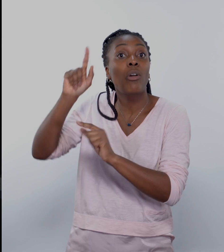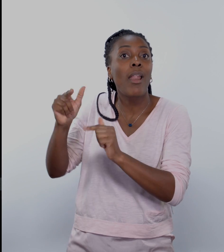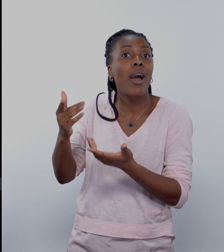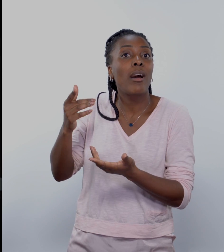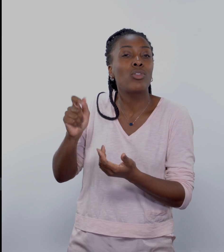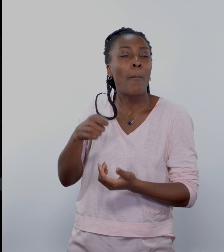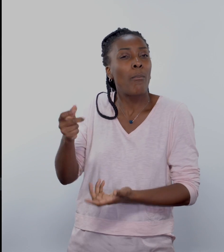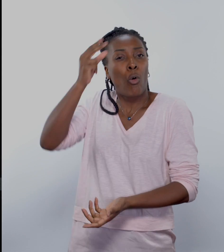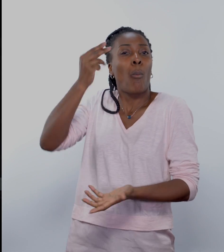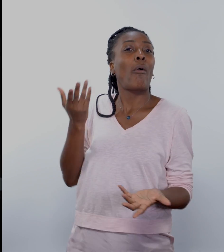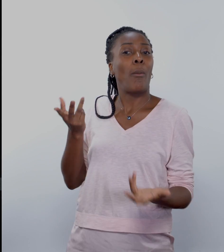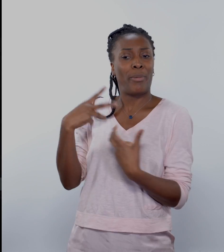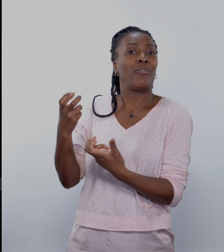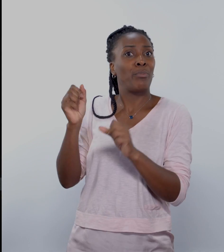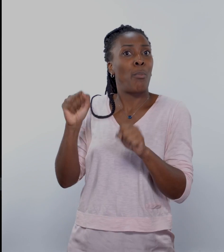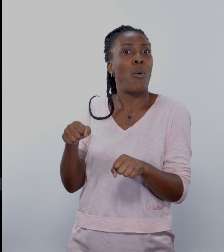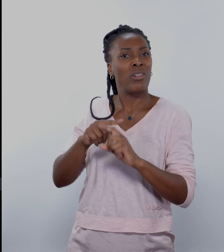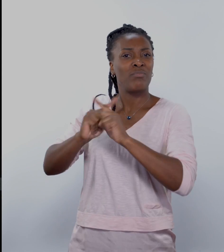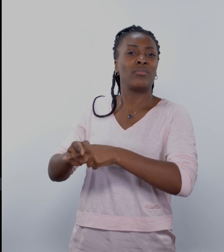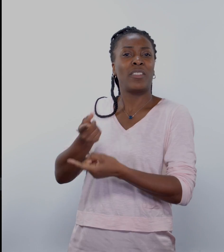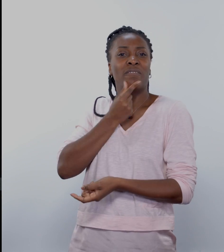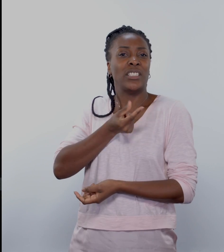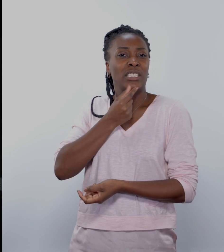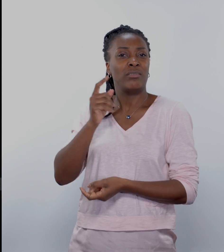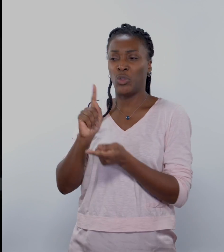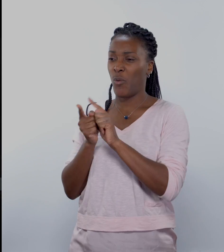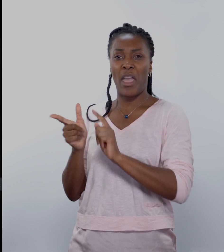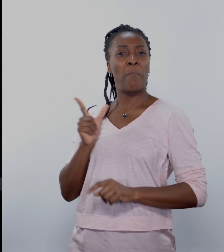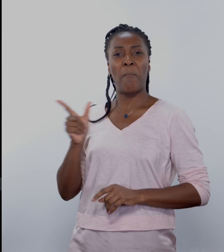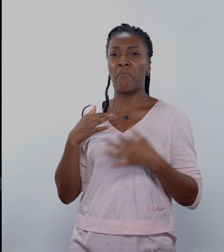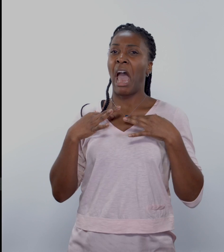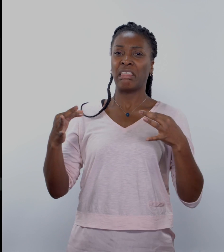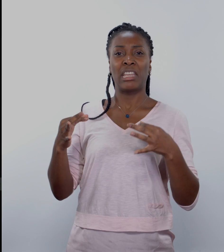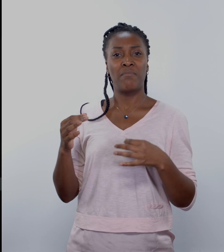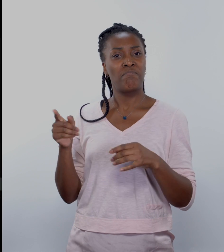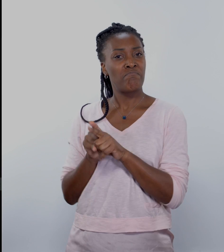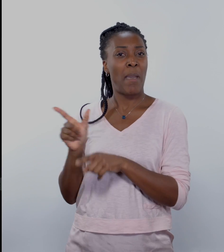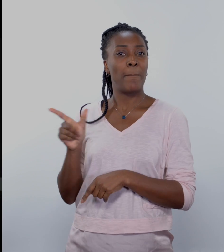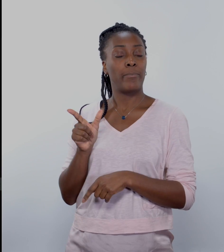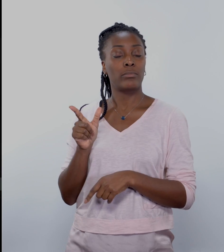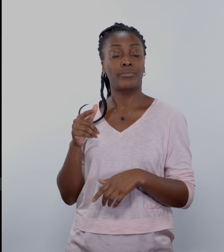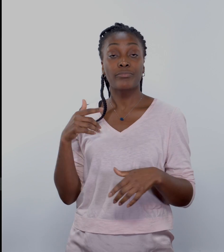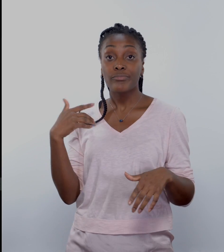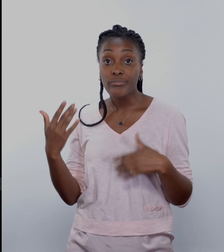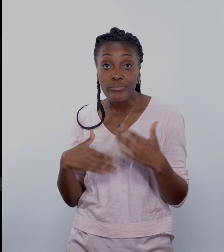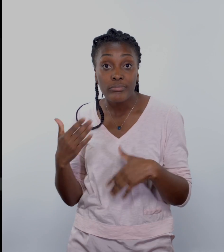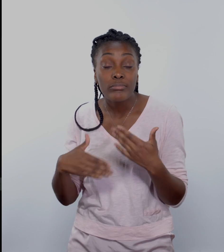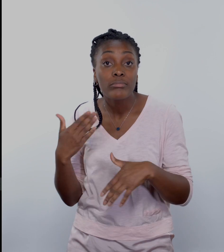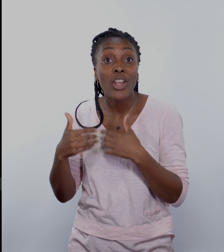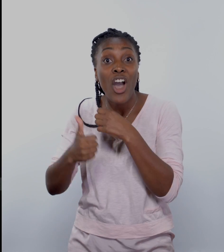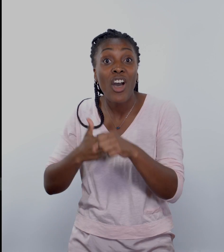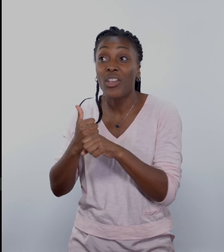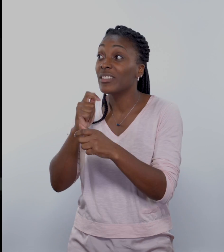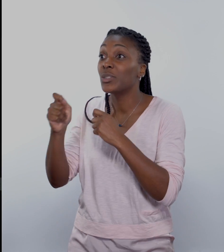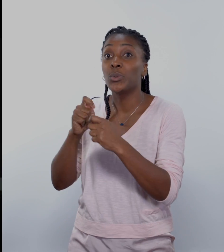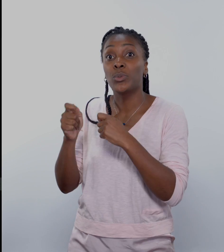si quelqu'un est intelligent, normalement, il devrait arriver assez naturellement à l'athéisme. Au bout d'un an de discussion,